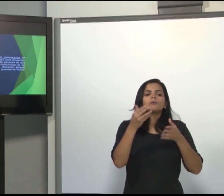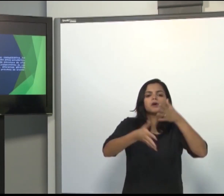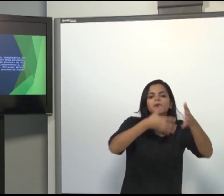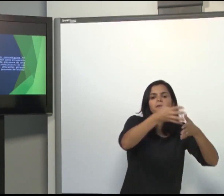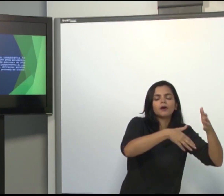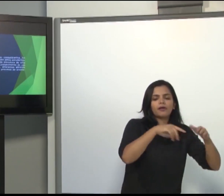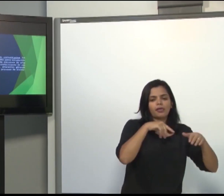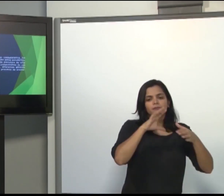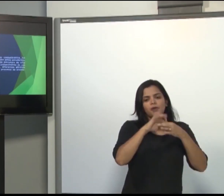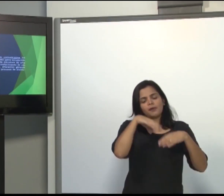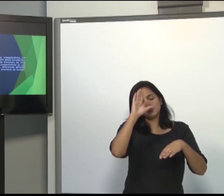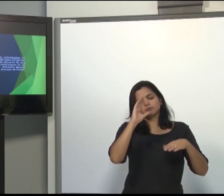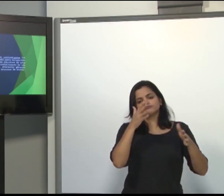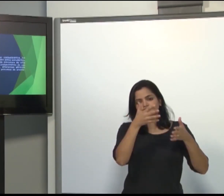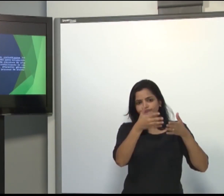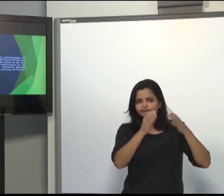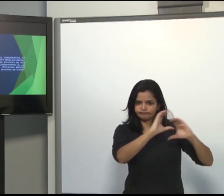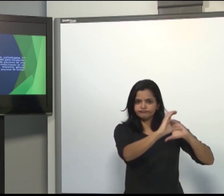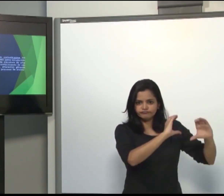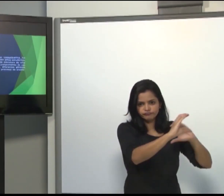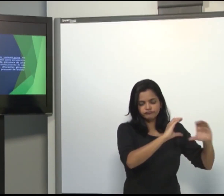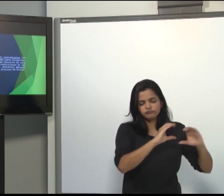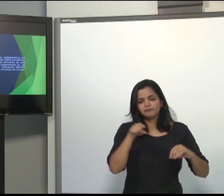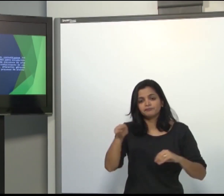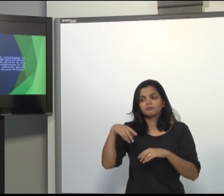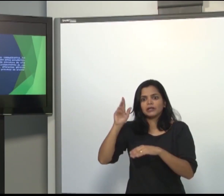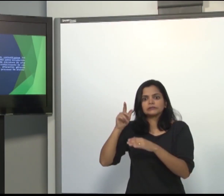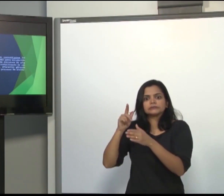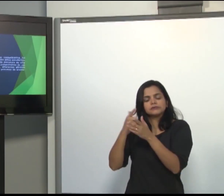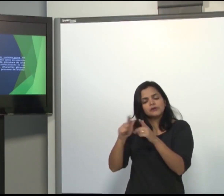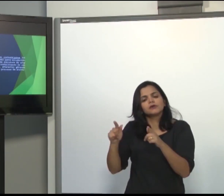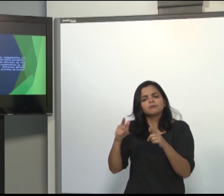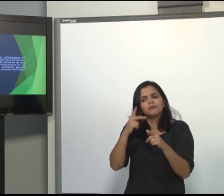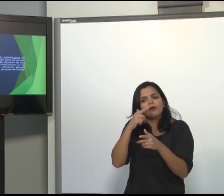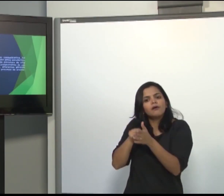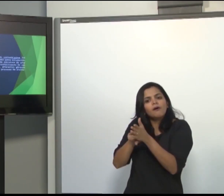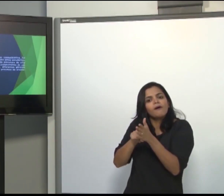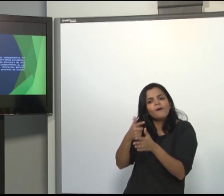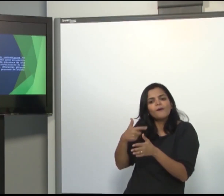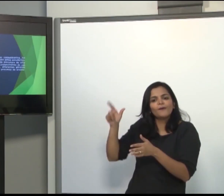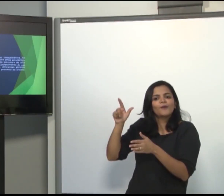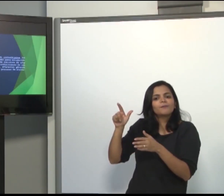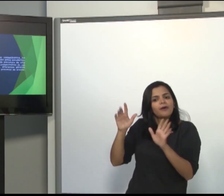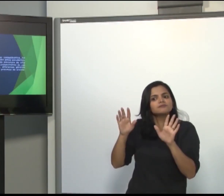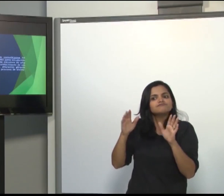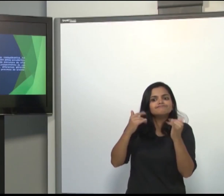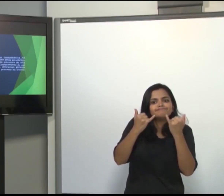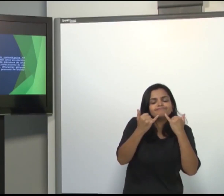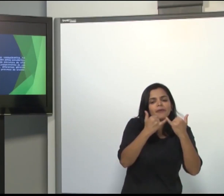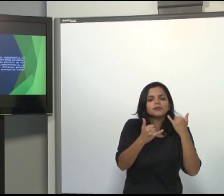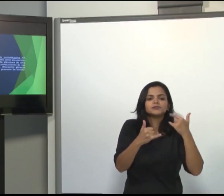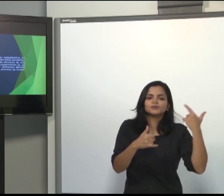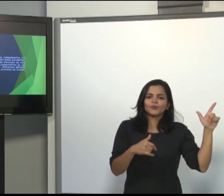Com relação à gramática, há outras pesquisas. Gesser fala sobre a concepção